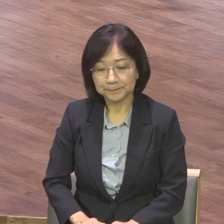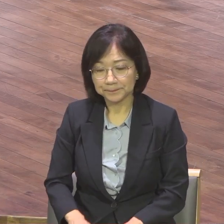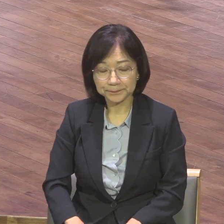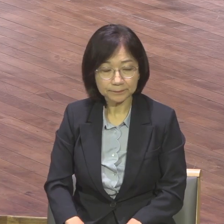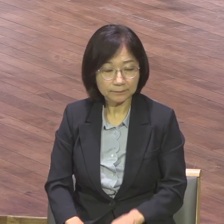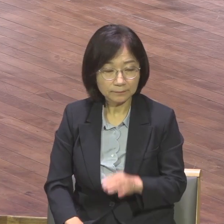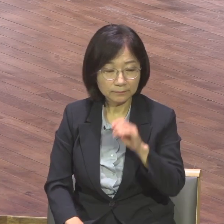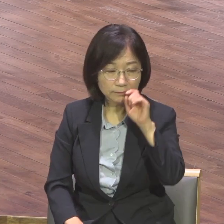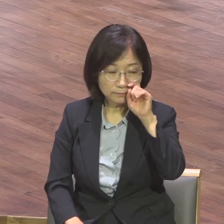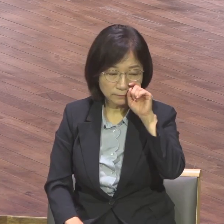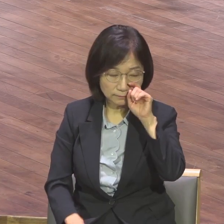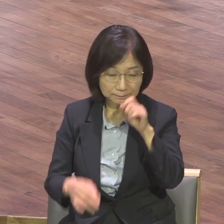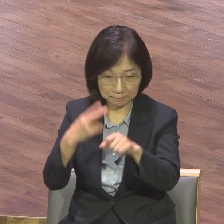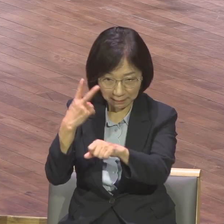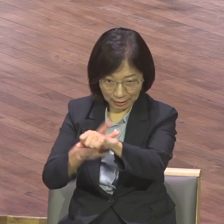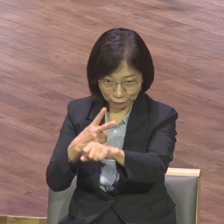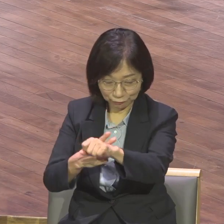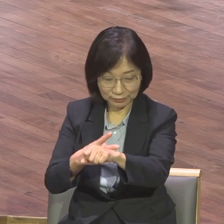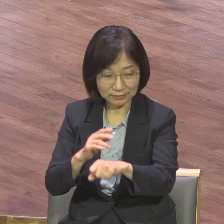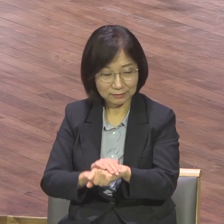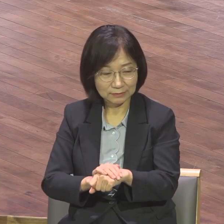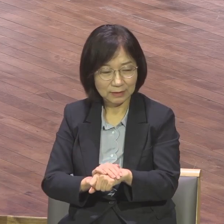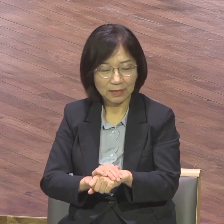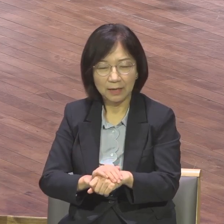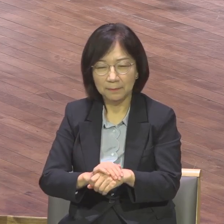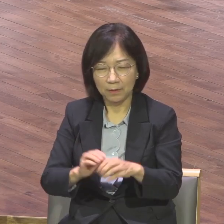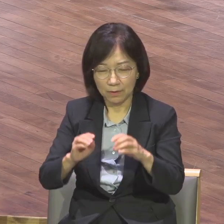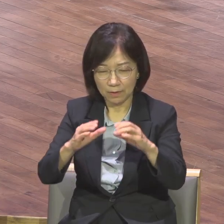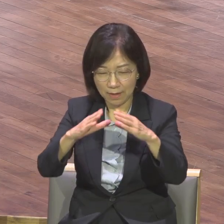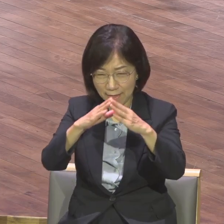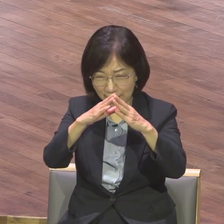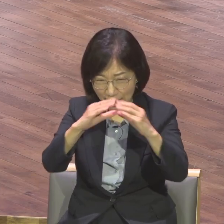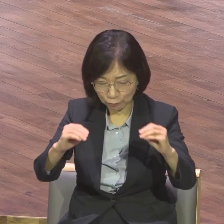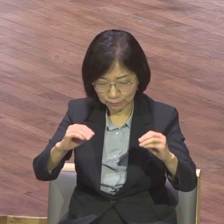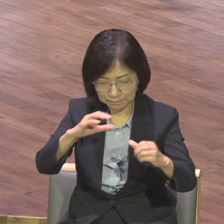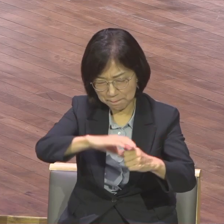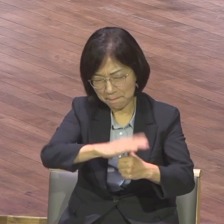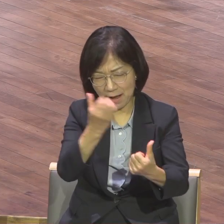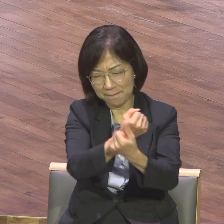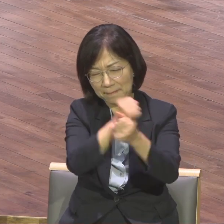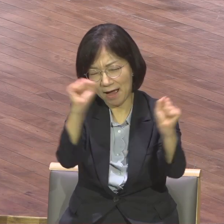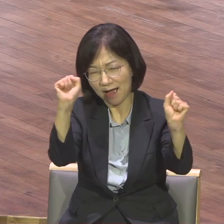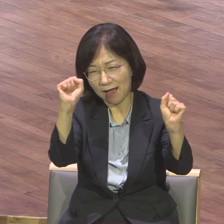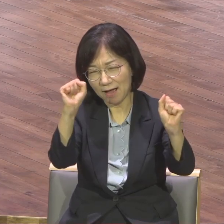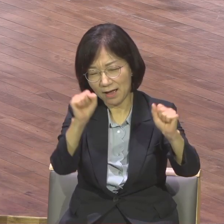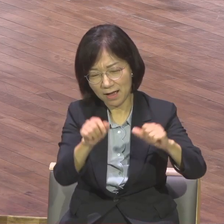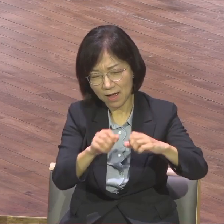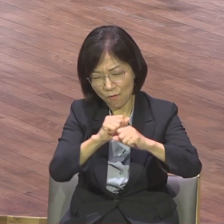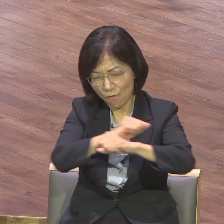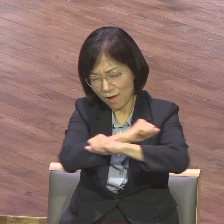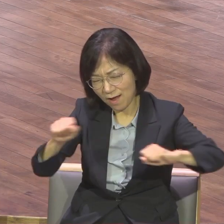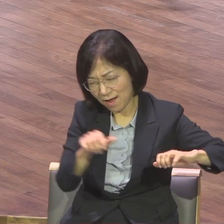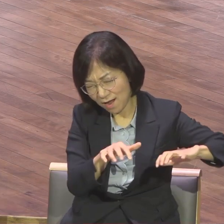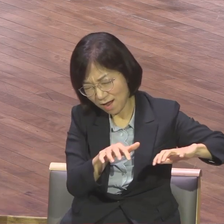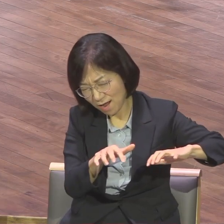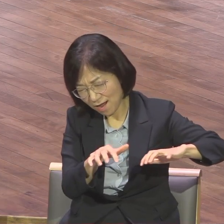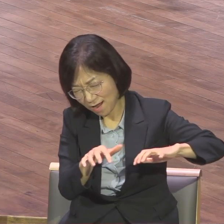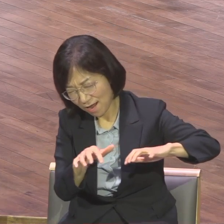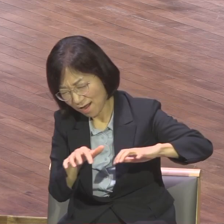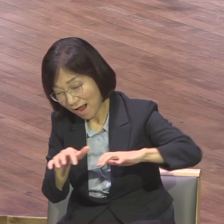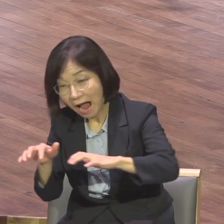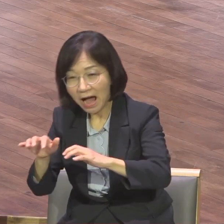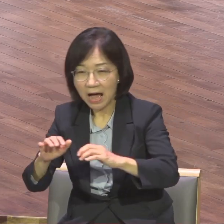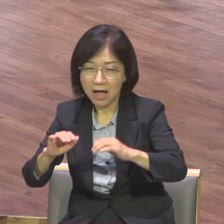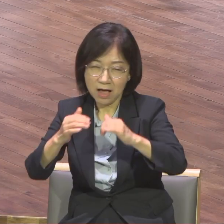사건, 사사 시대, 왕정 시대를 요약하면서 설명했습니다. 그 내용이 길어요. 다 읽지 못하지만 여러분